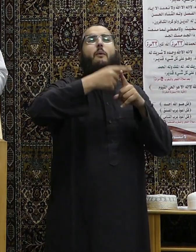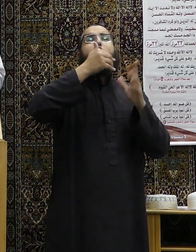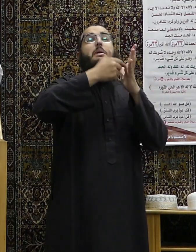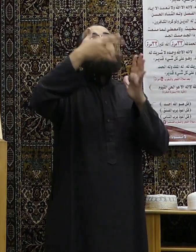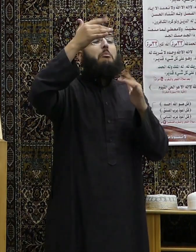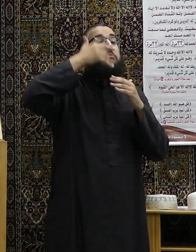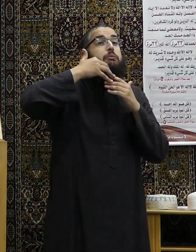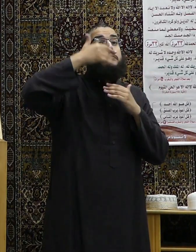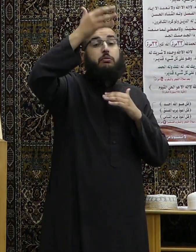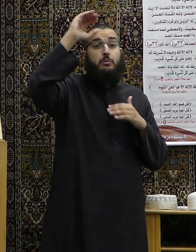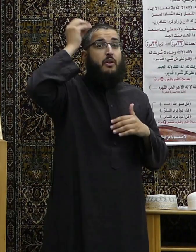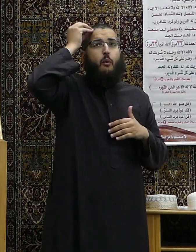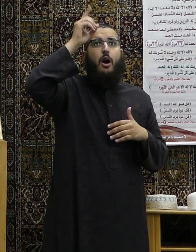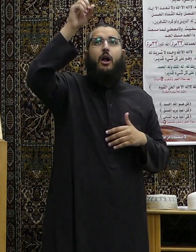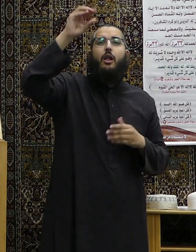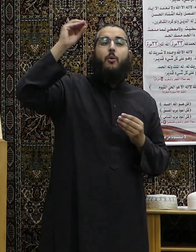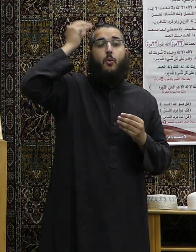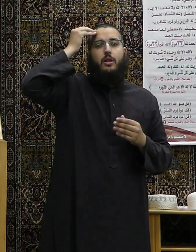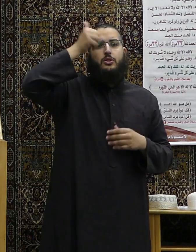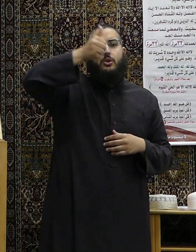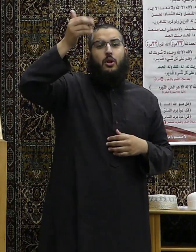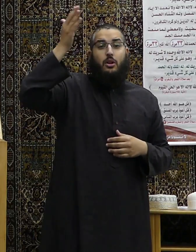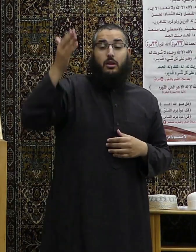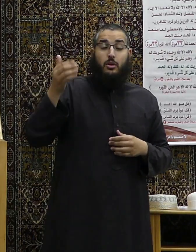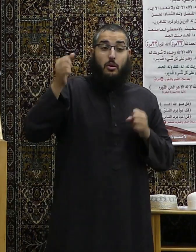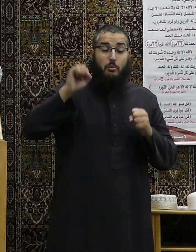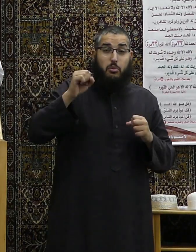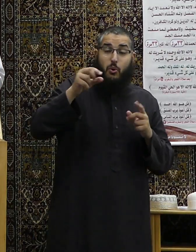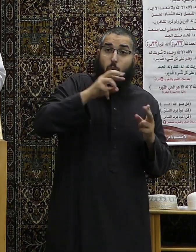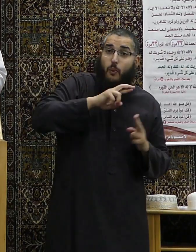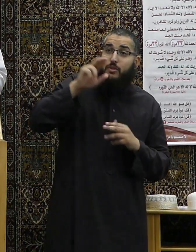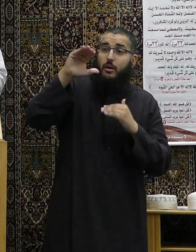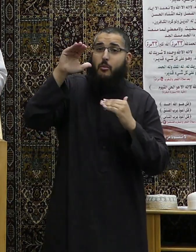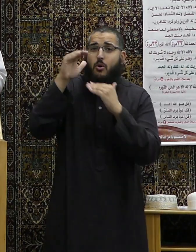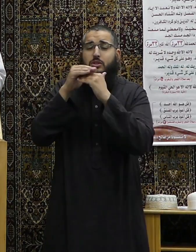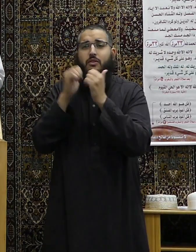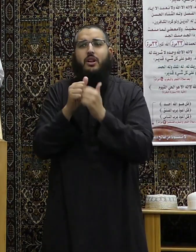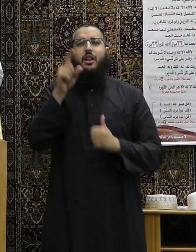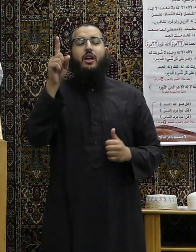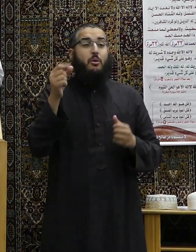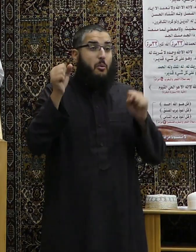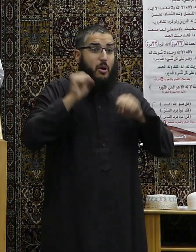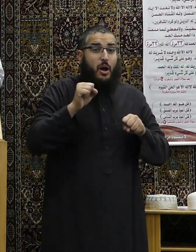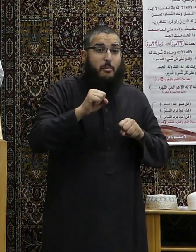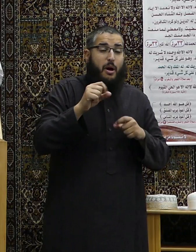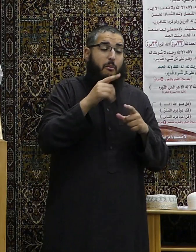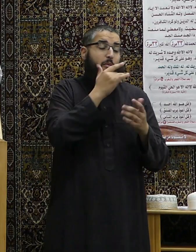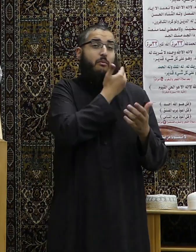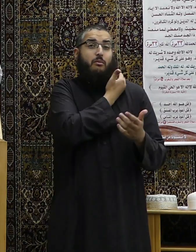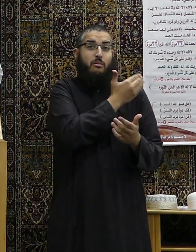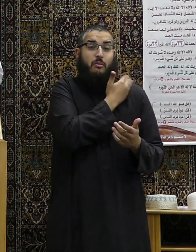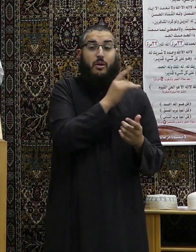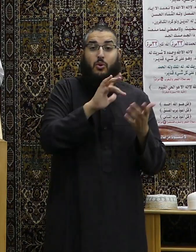se réconcilier avec notre religion. On peut revenir vers Allah Subhanahu Wa Ta'ala et utiliser ce Ramadan pour